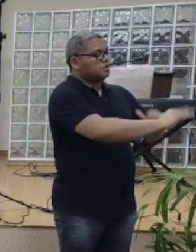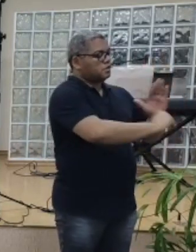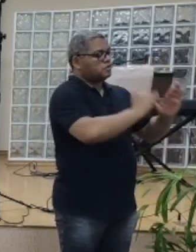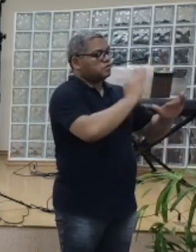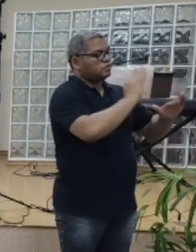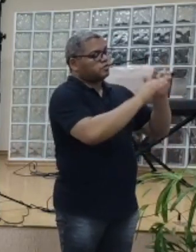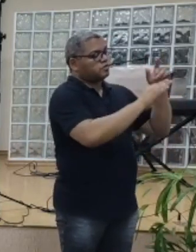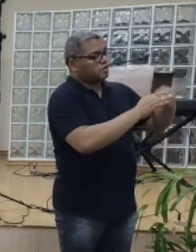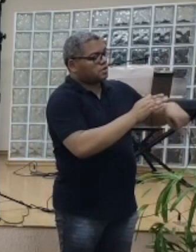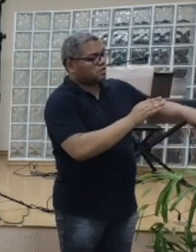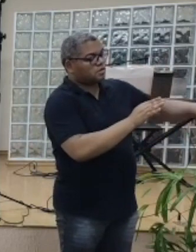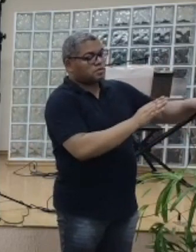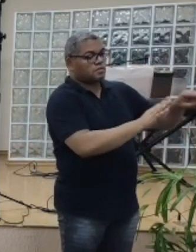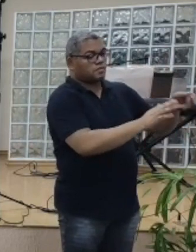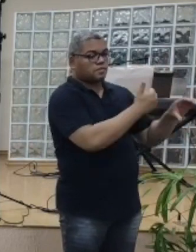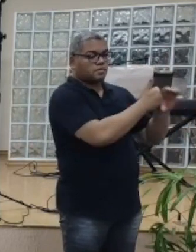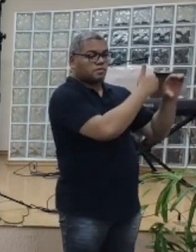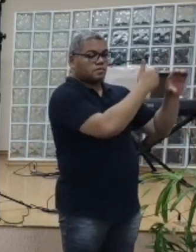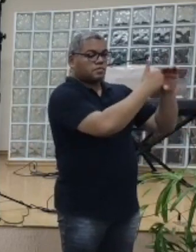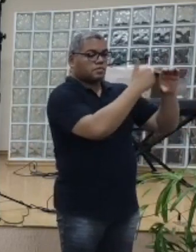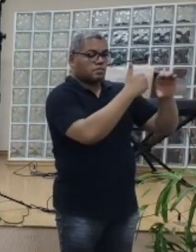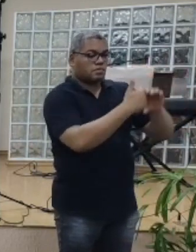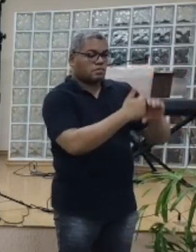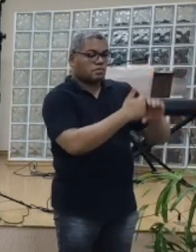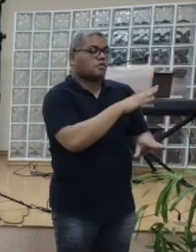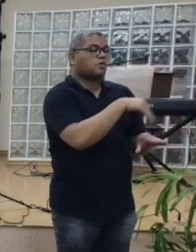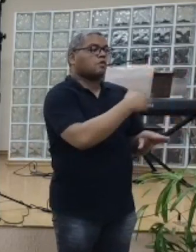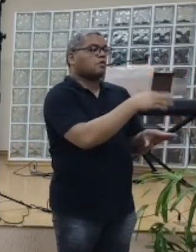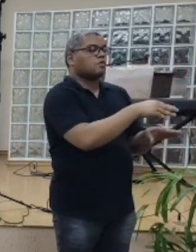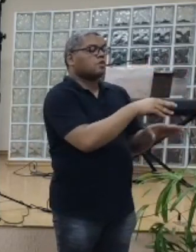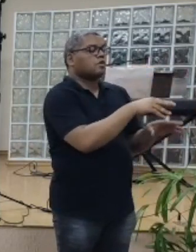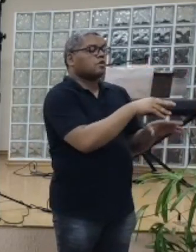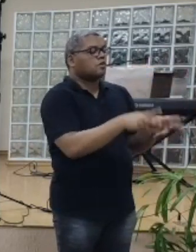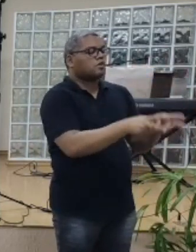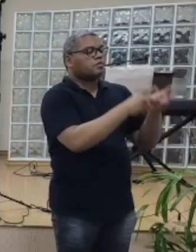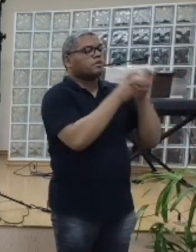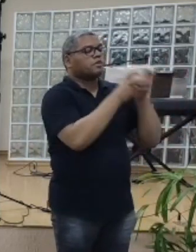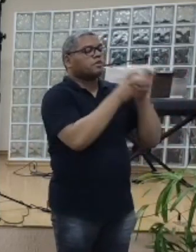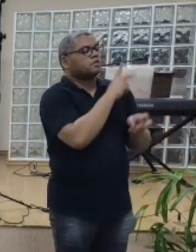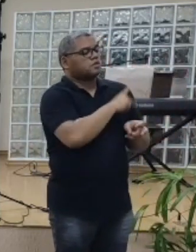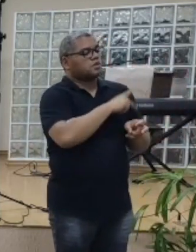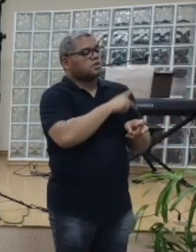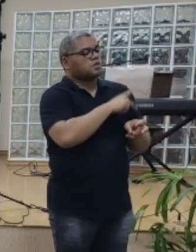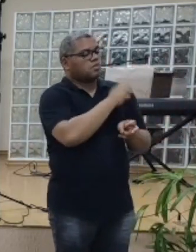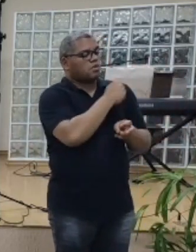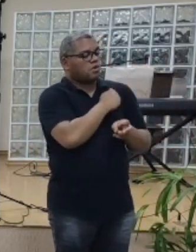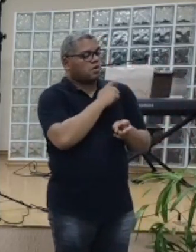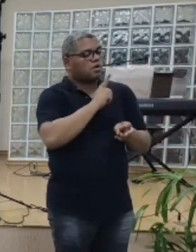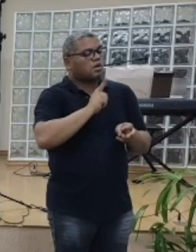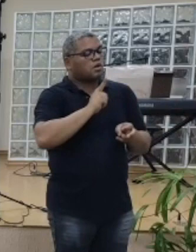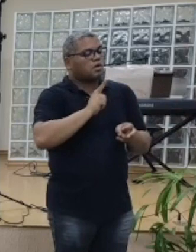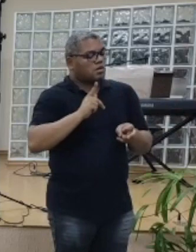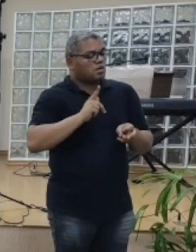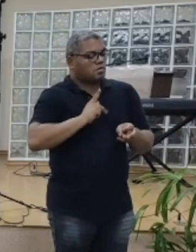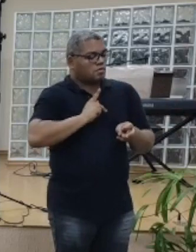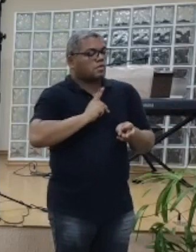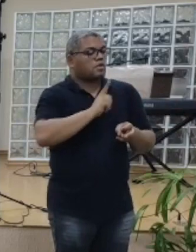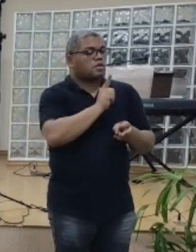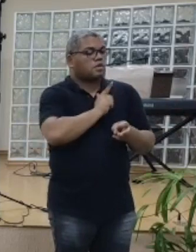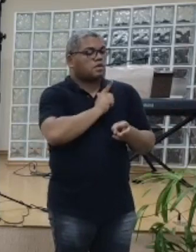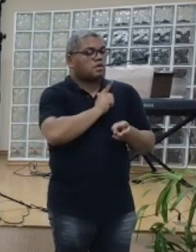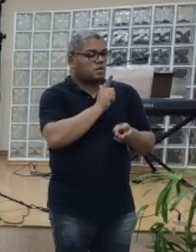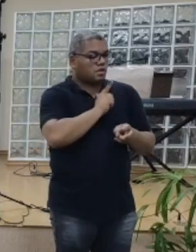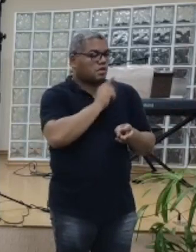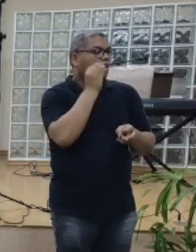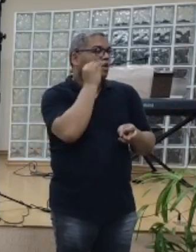crentes. Então, quando eu olho o Paulo, o apóstolo, ele tem sim a condição de apontar